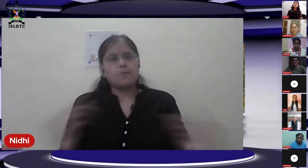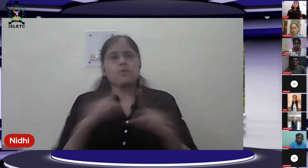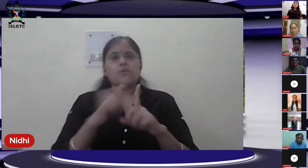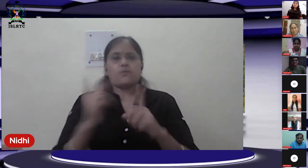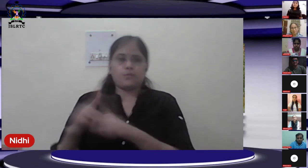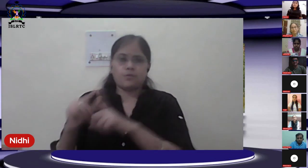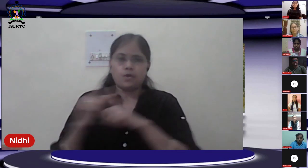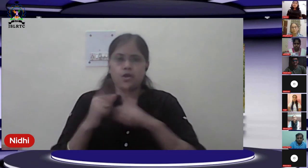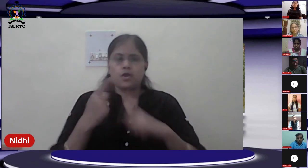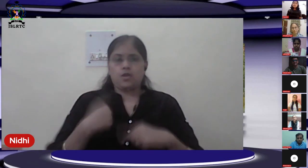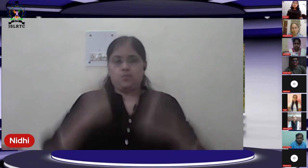हैं।